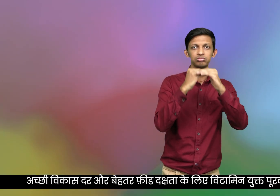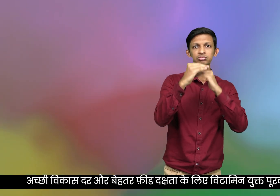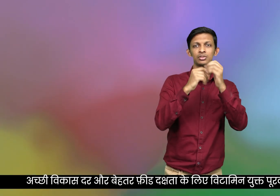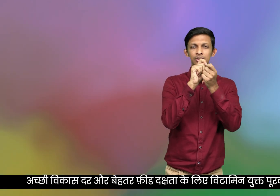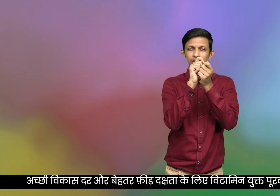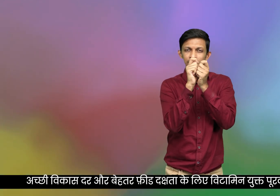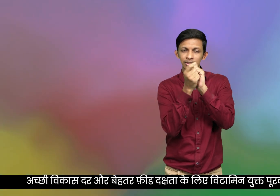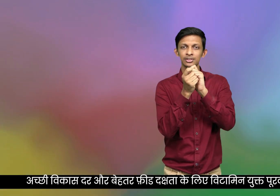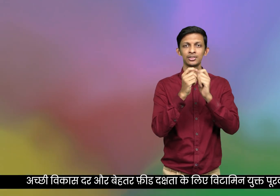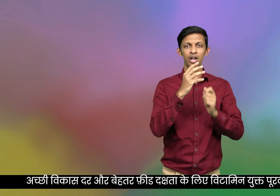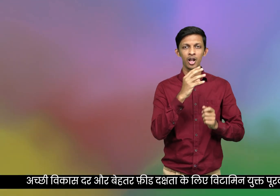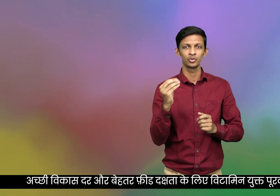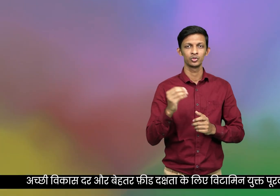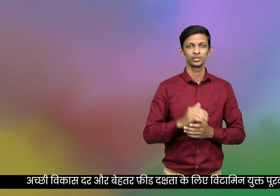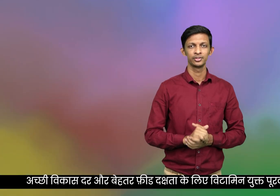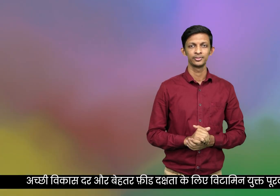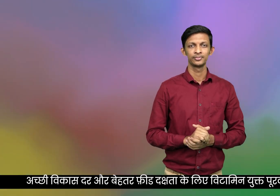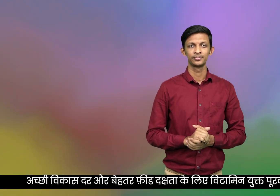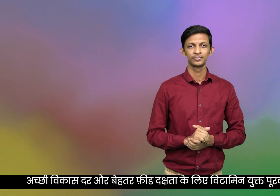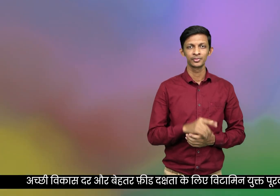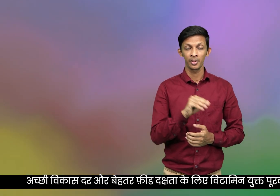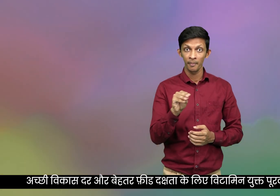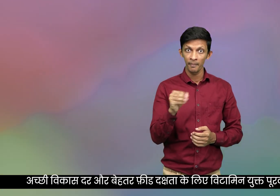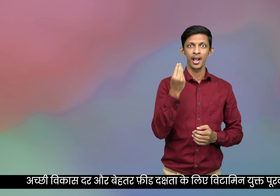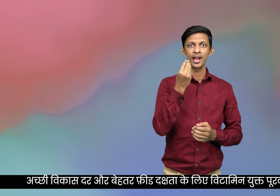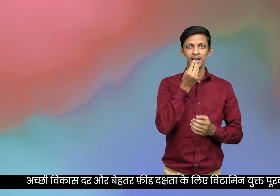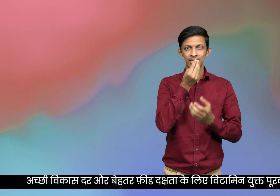युक्त पूरक आहार खिलाया गया है।